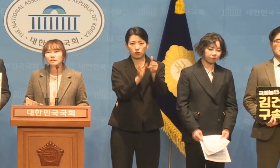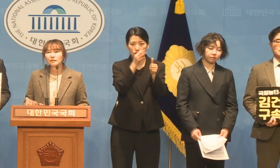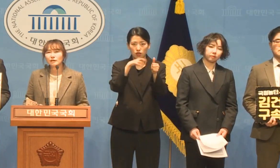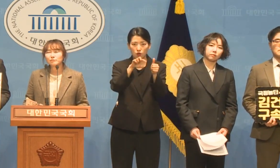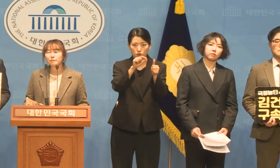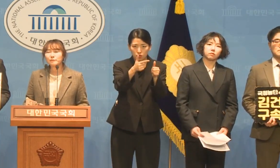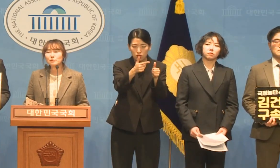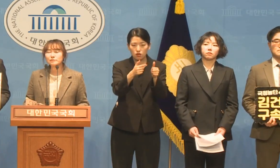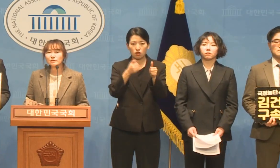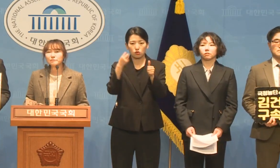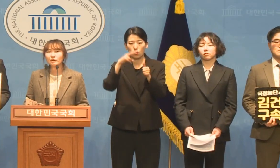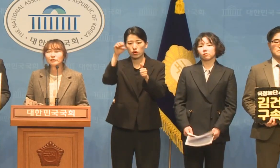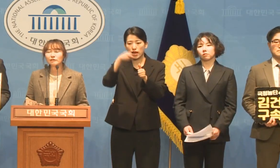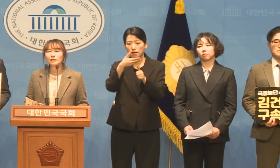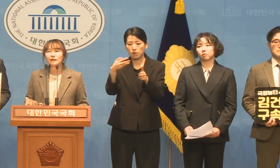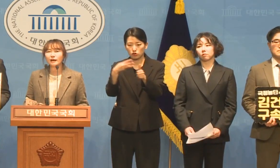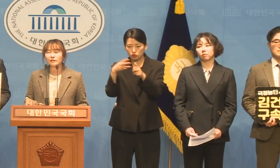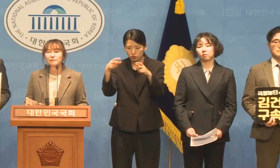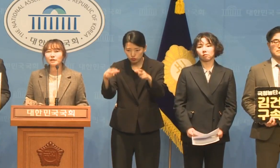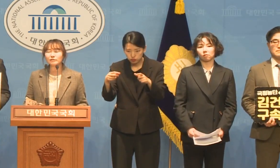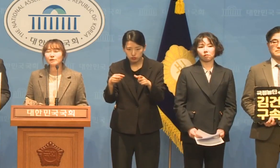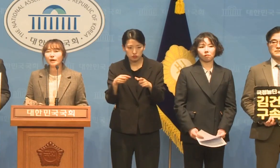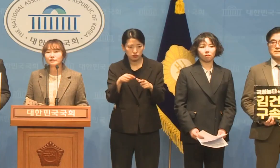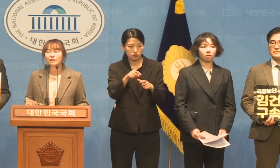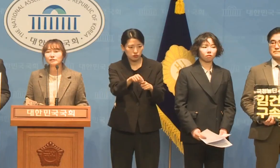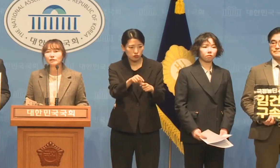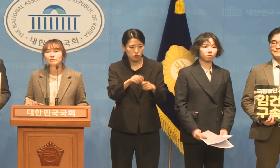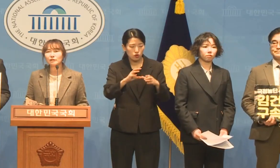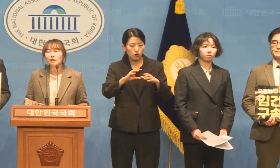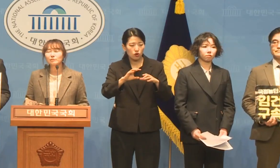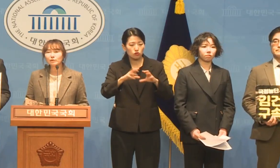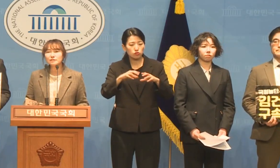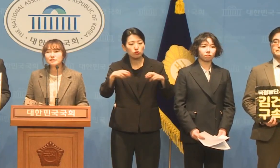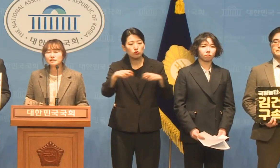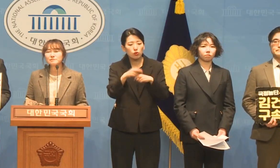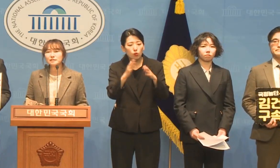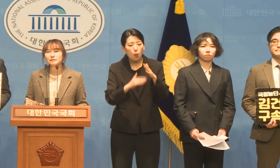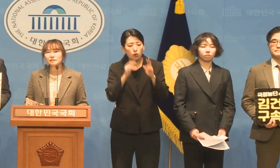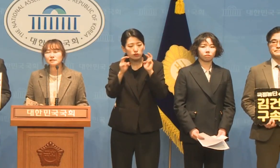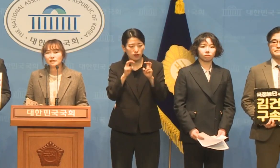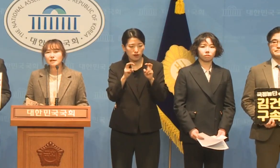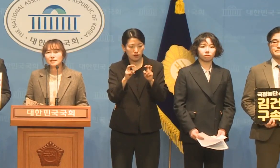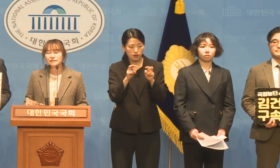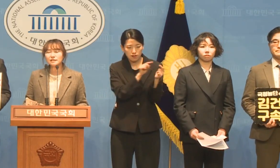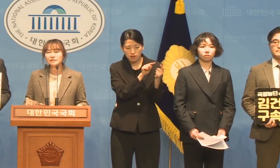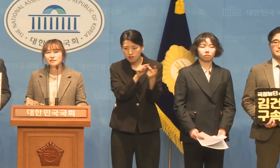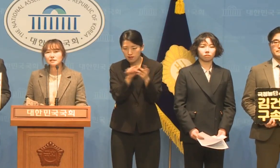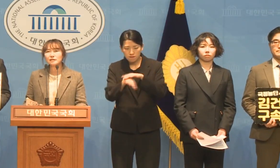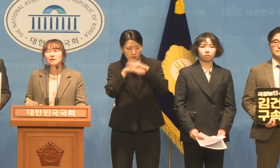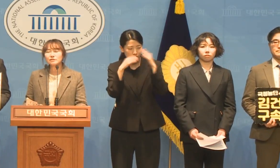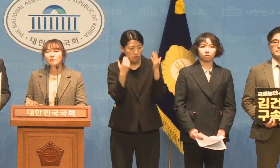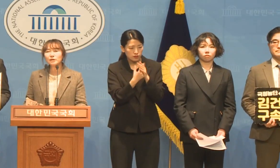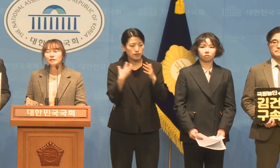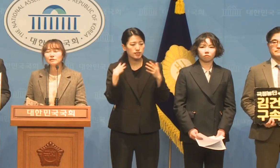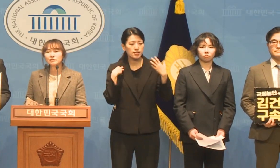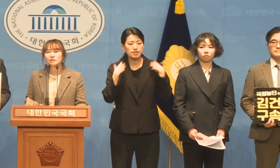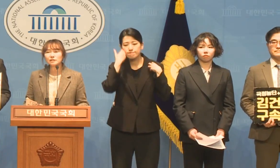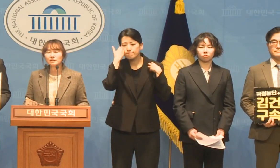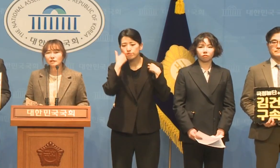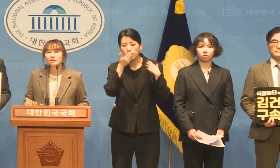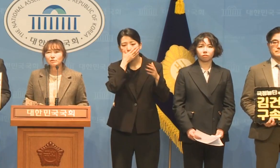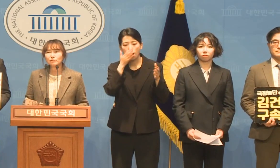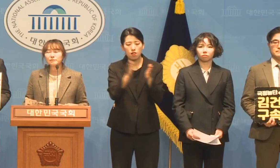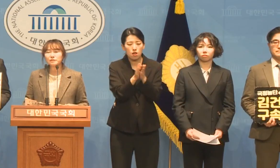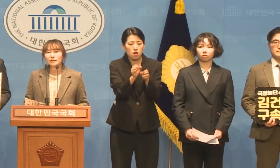등 불법 종점 변경에 가담하거나 관여했던 모든 책임자들을 샅샅이 처벌할